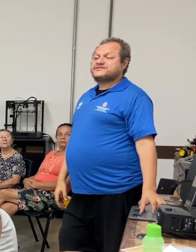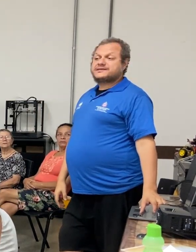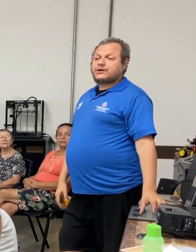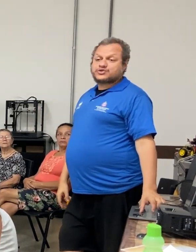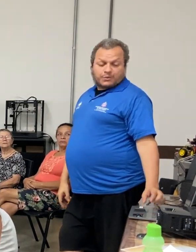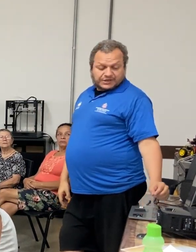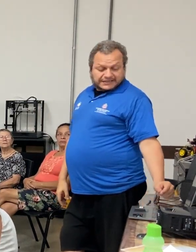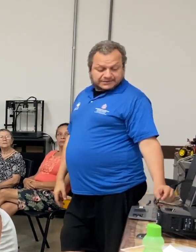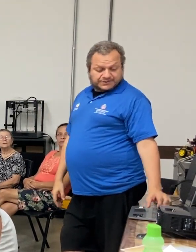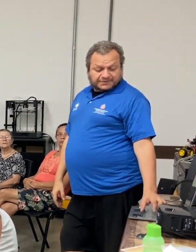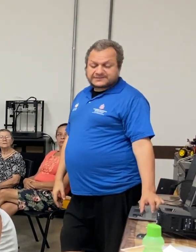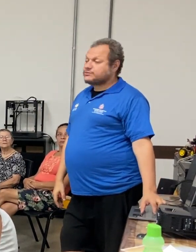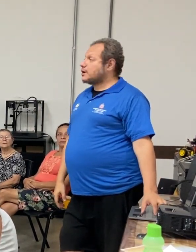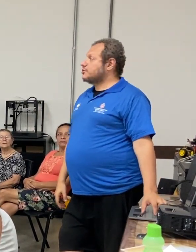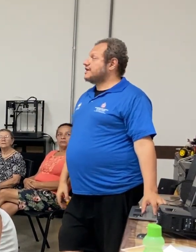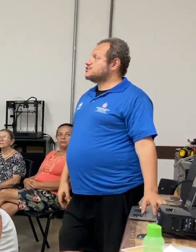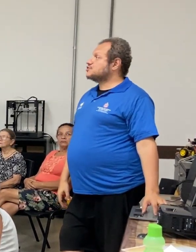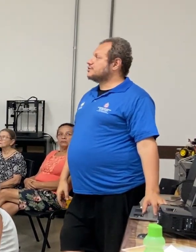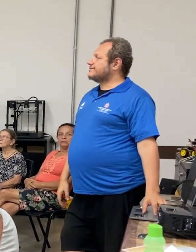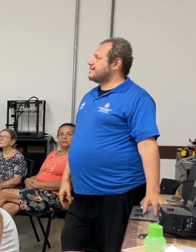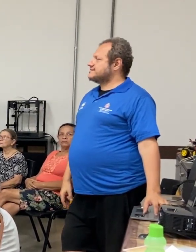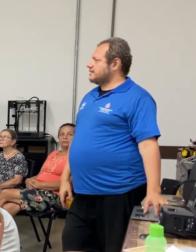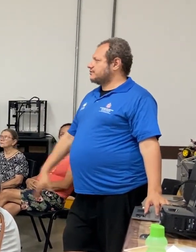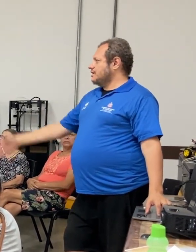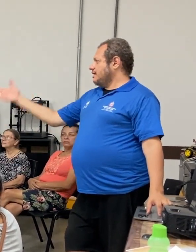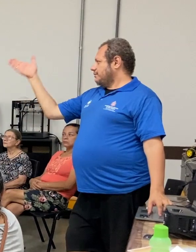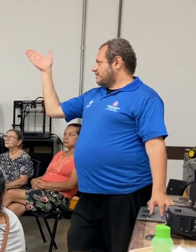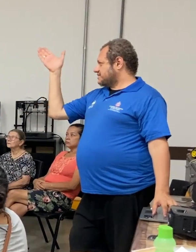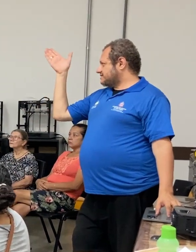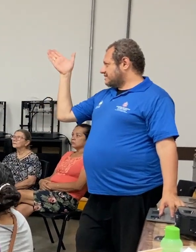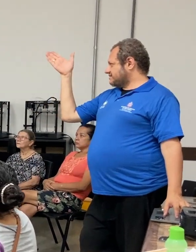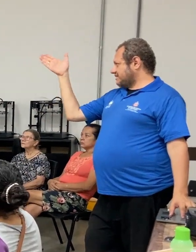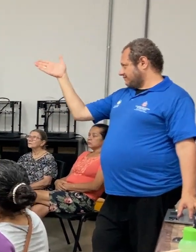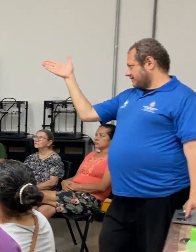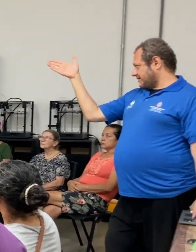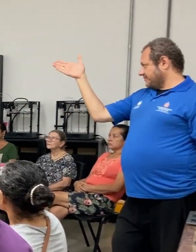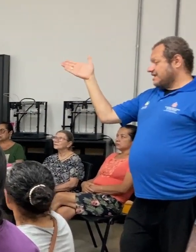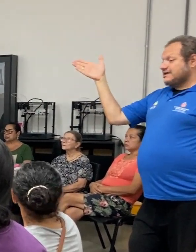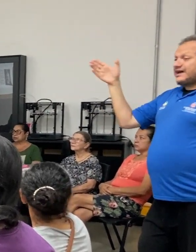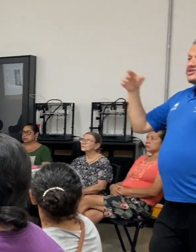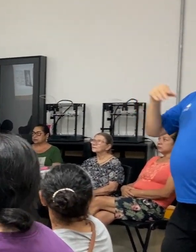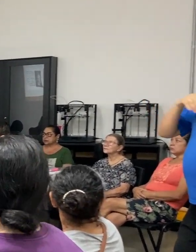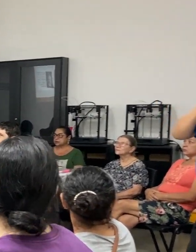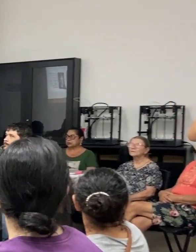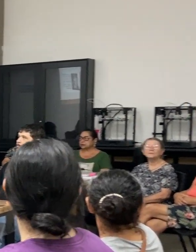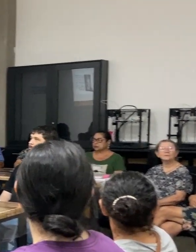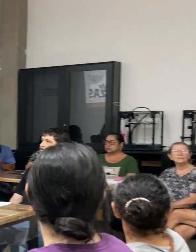oficial de comunicação e expressão da comunidade surda, certo? 1960. E aí a gente pula lá para